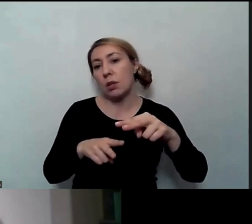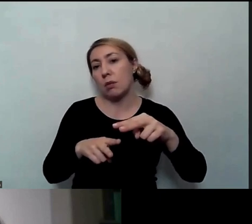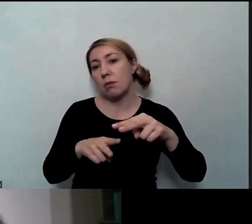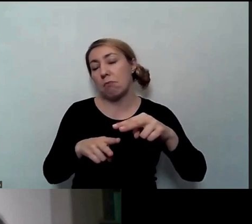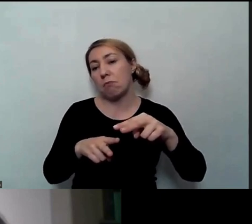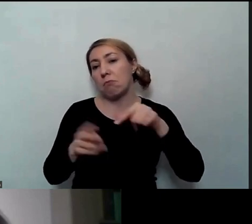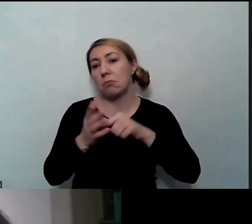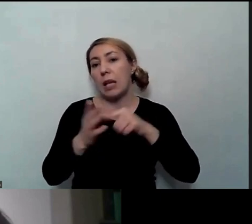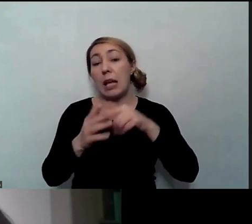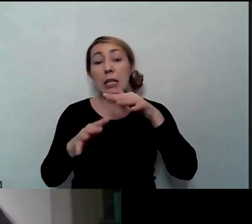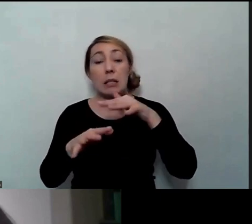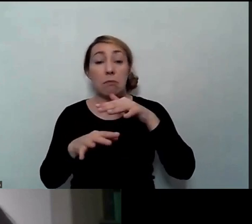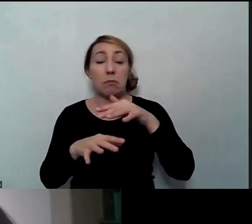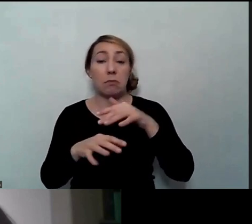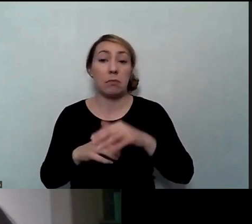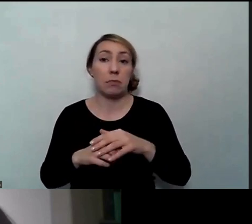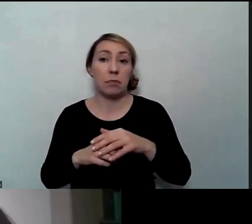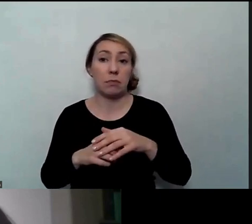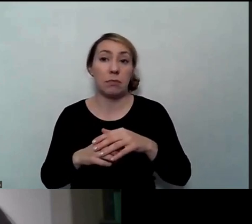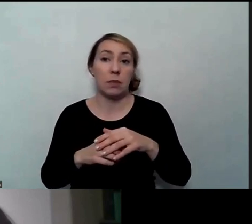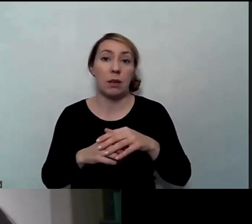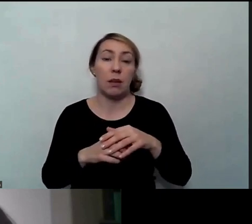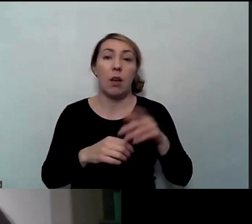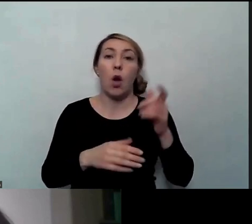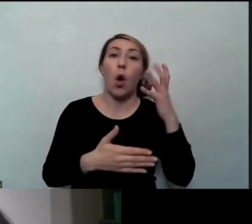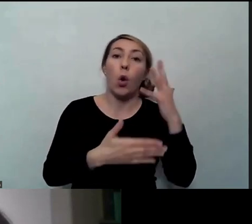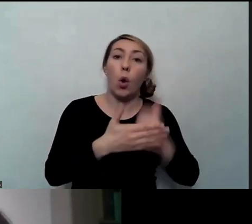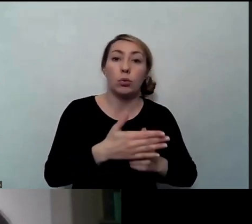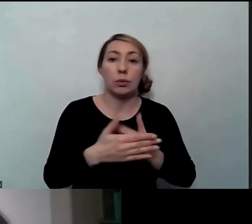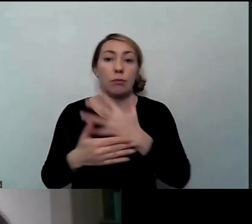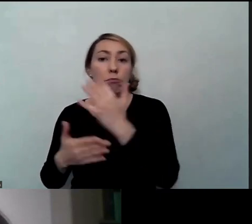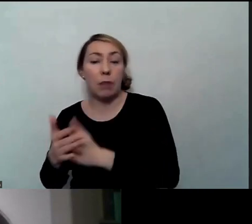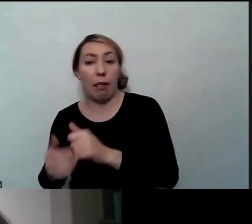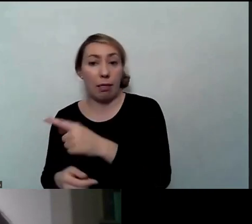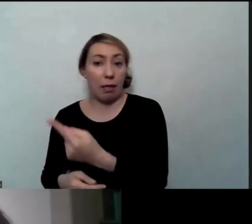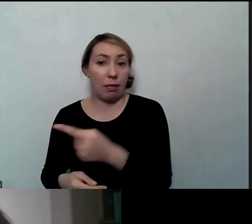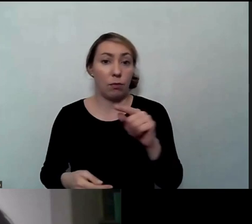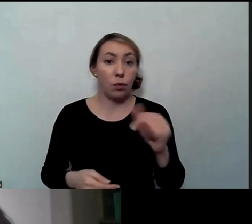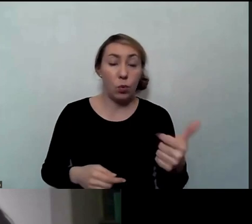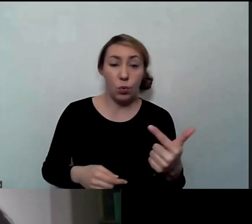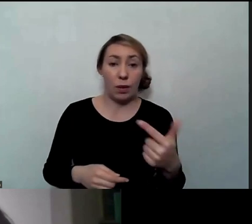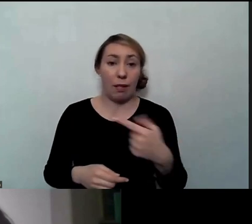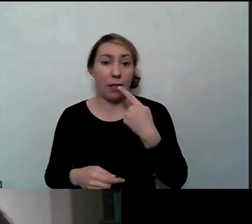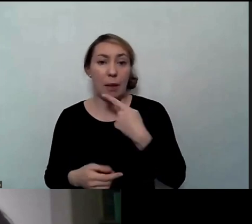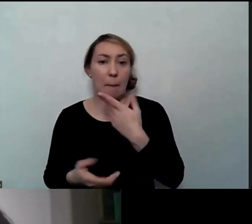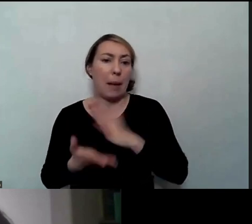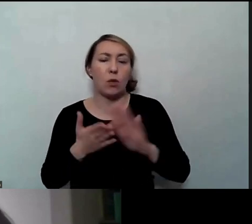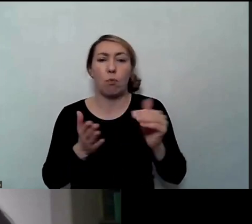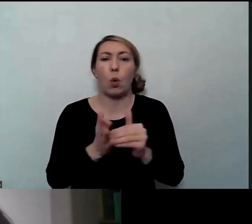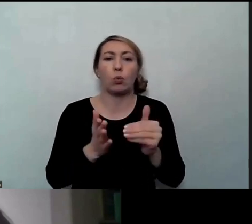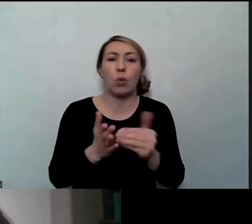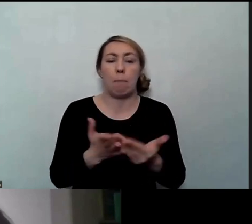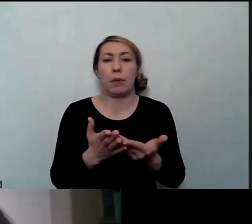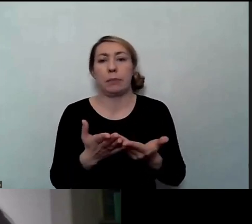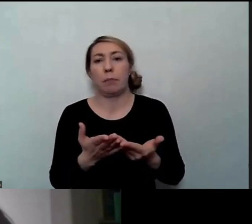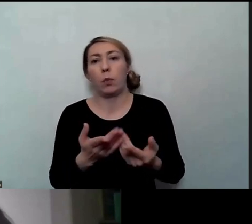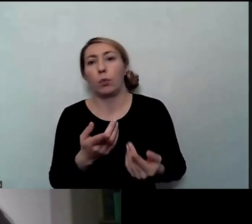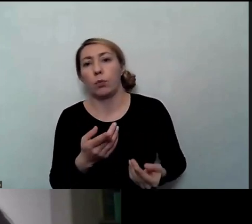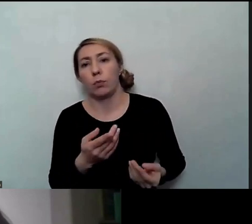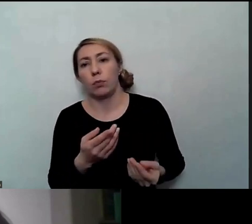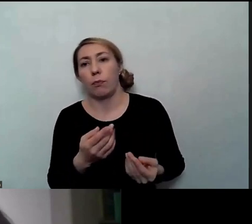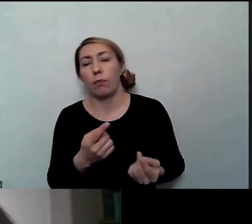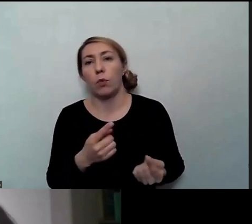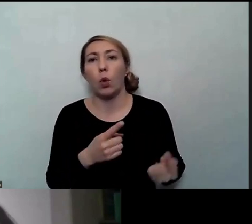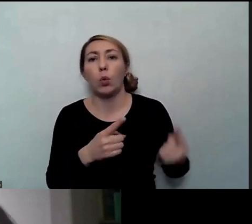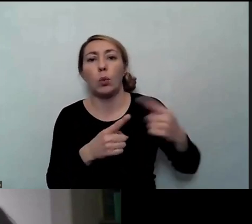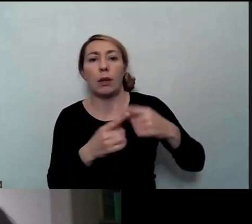na te systemy, wykorzystać leksykę z jednego i z drugiego języka bez konieczności właśnie wprowadzania jakichś innych